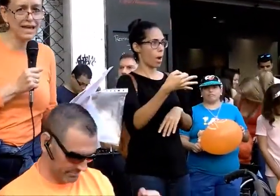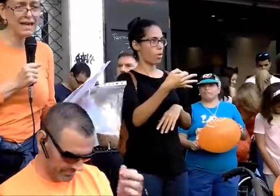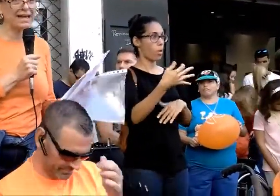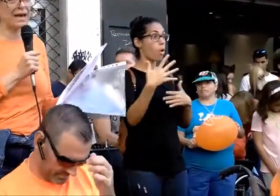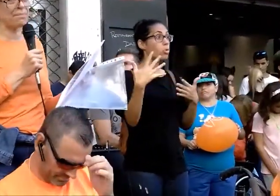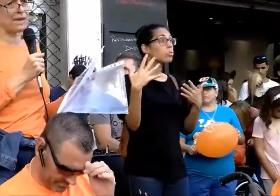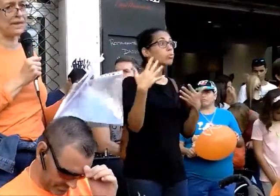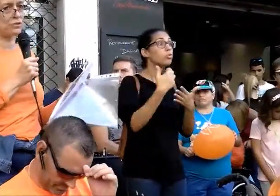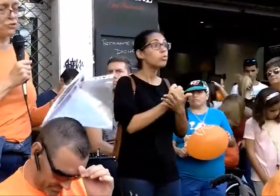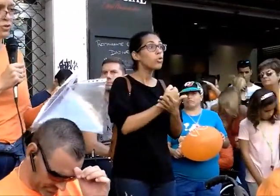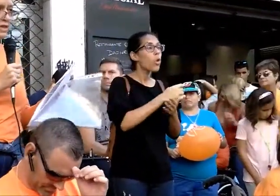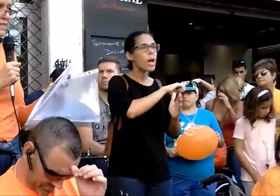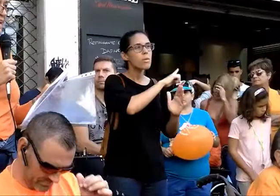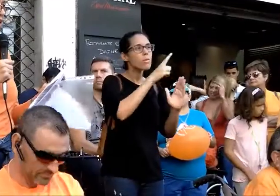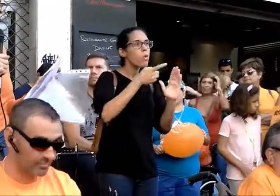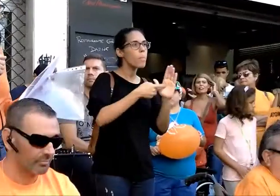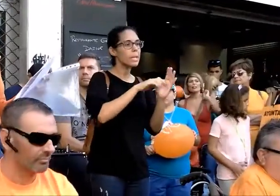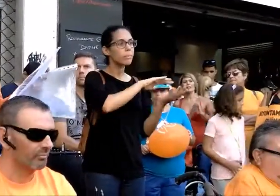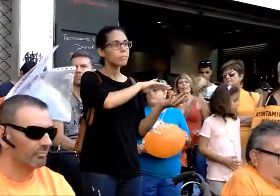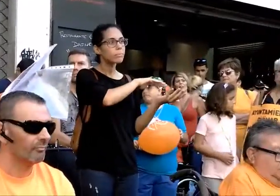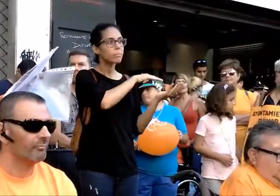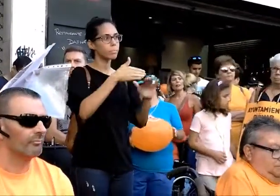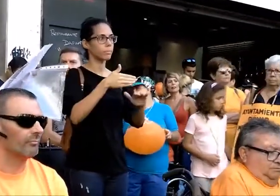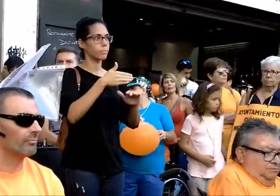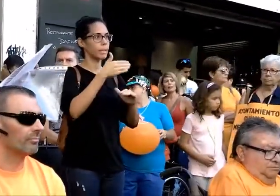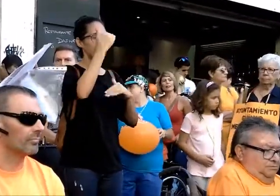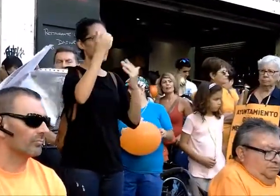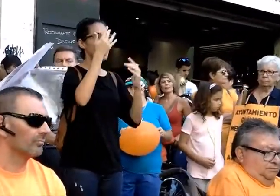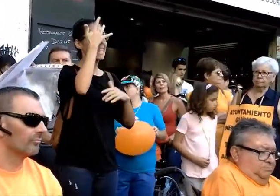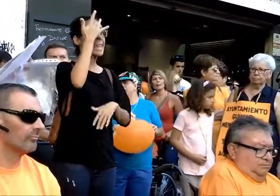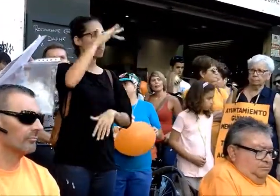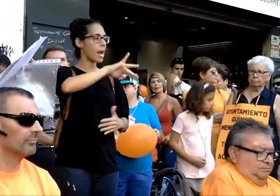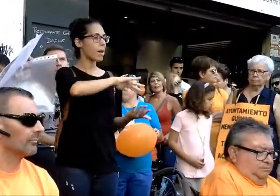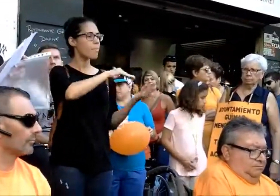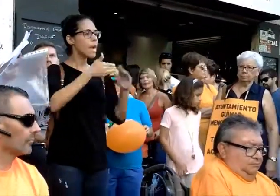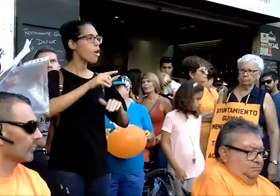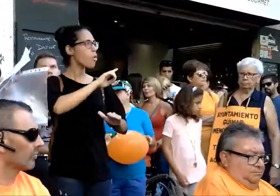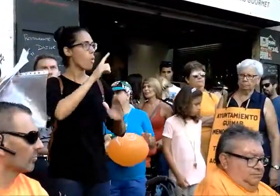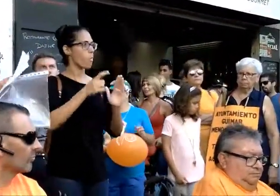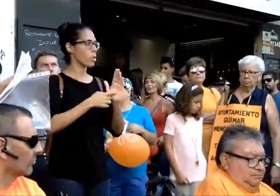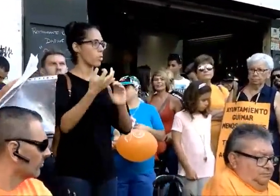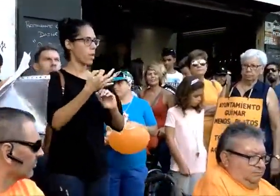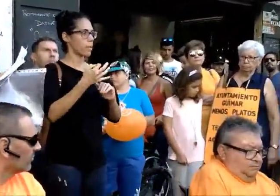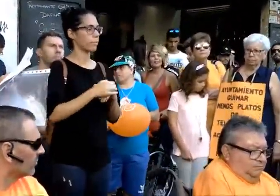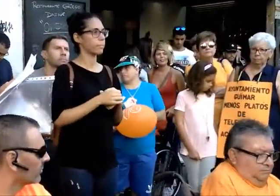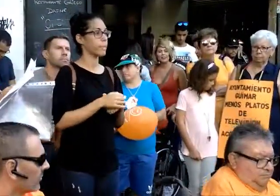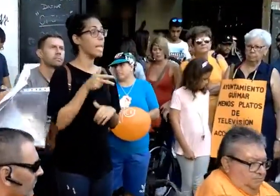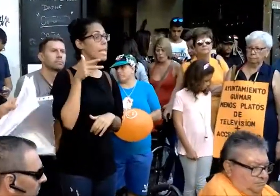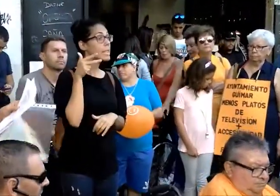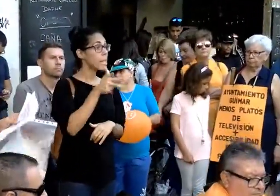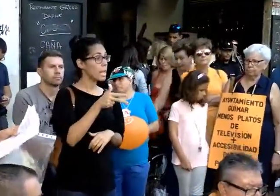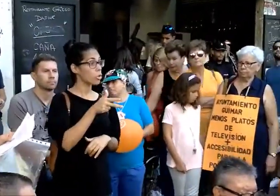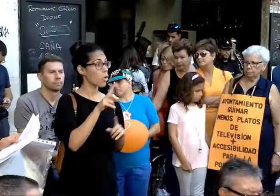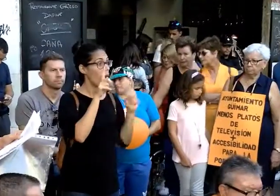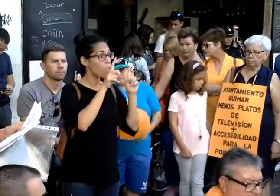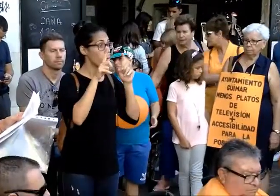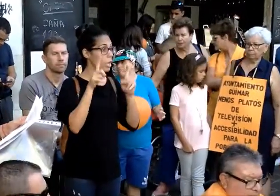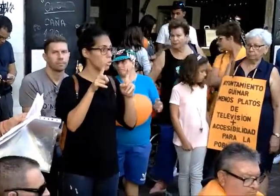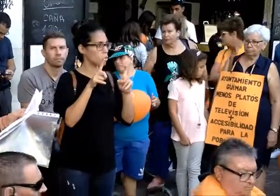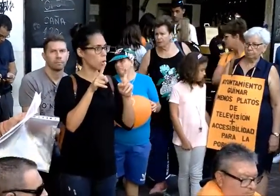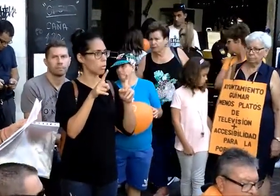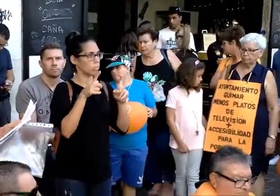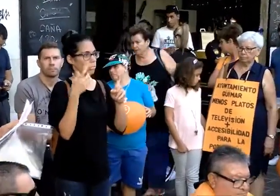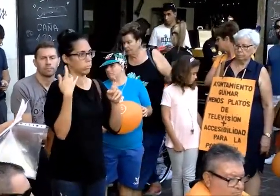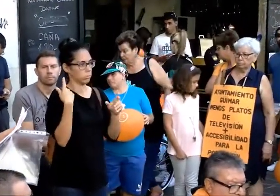toda la plenitud del concepto. El derecho a la educación está ampliamente amparado.